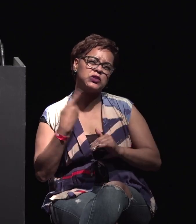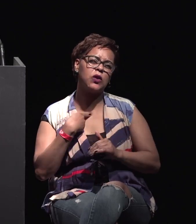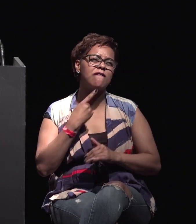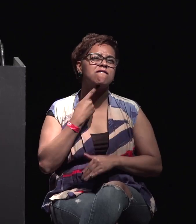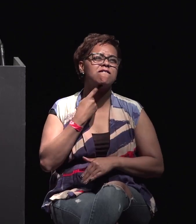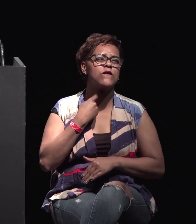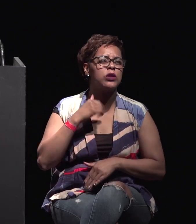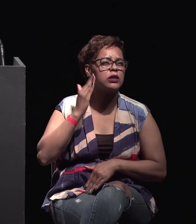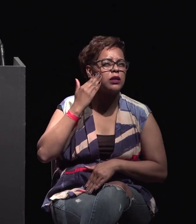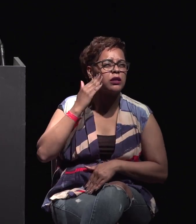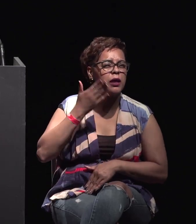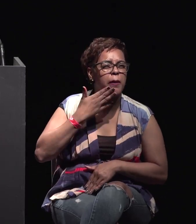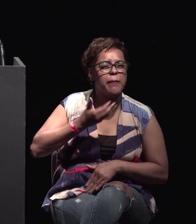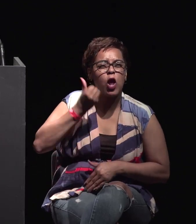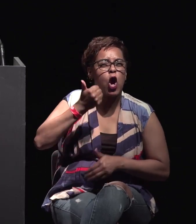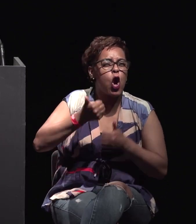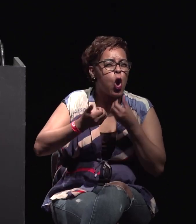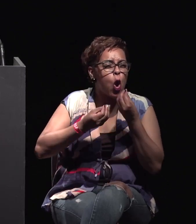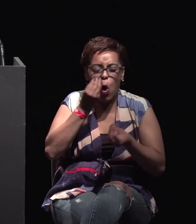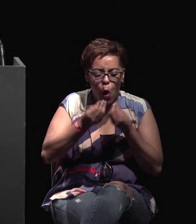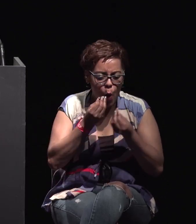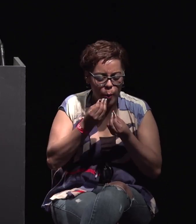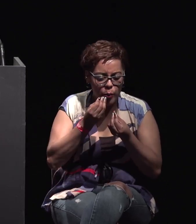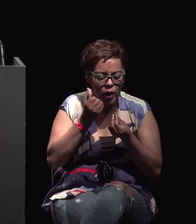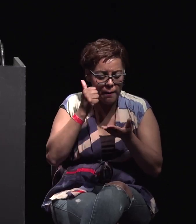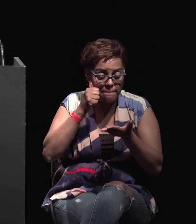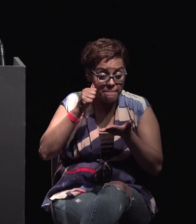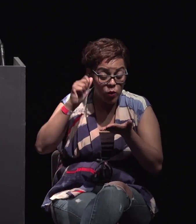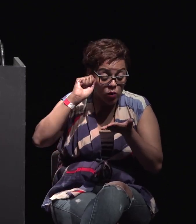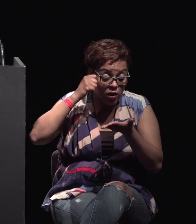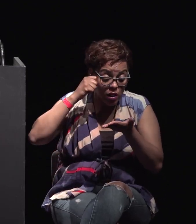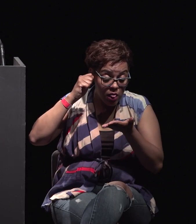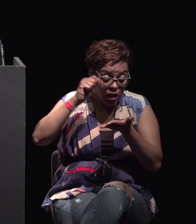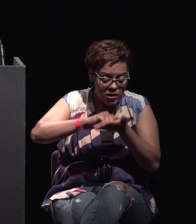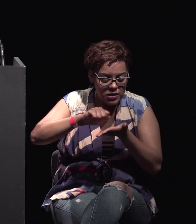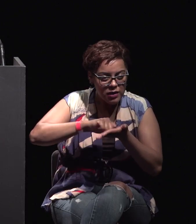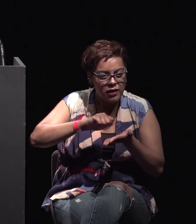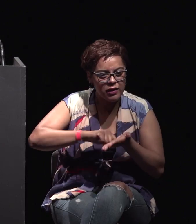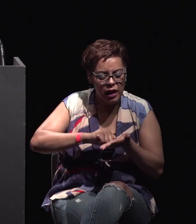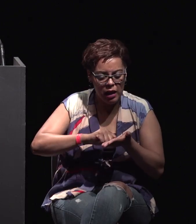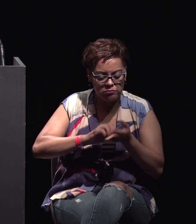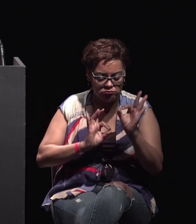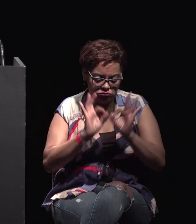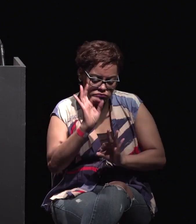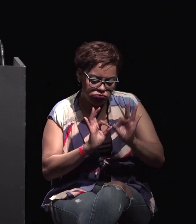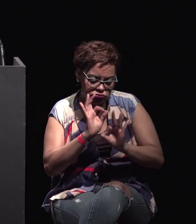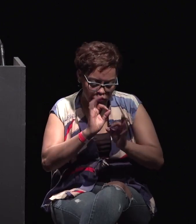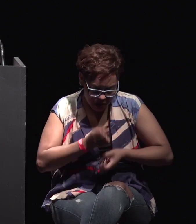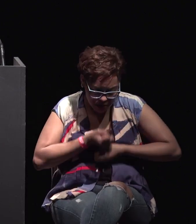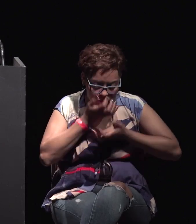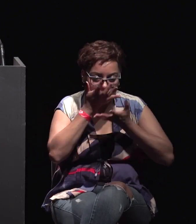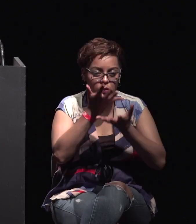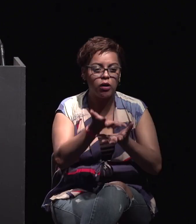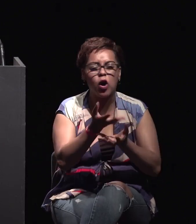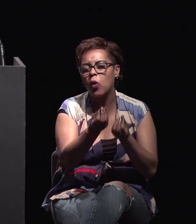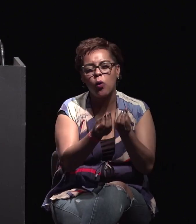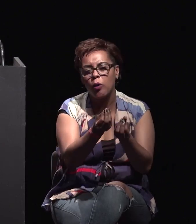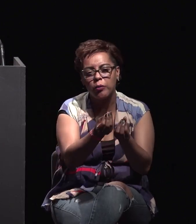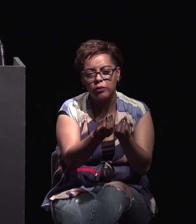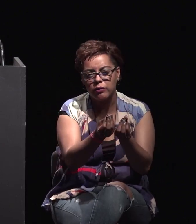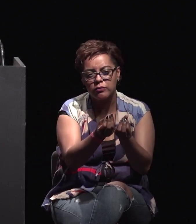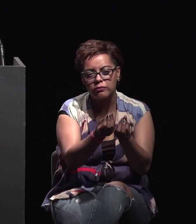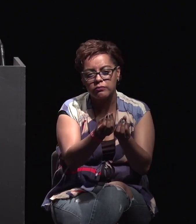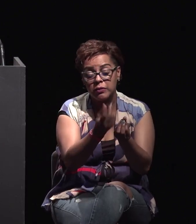melhor como é que essas escritoras negras constroem sua poética. E esse me parece ser o